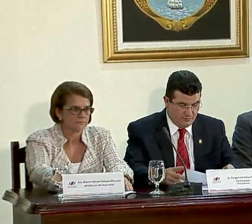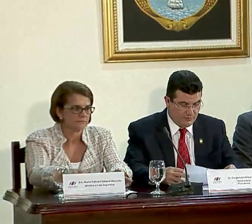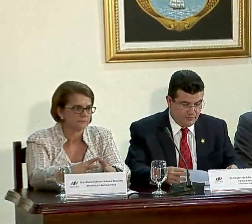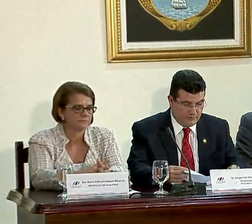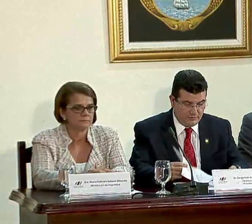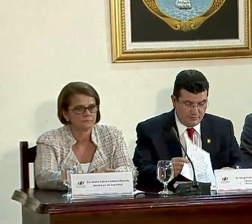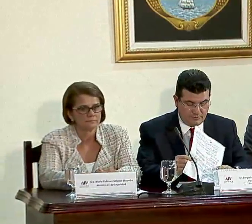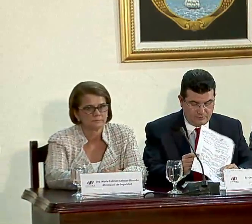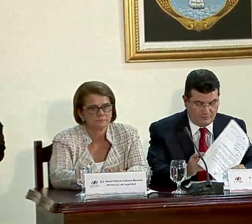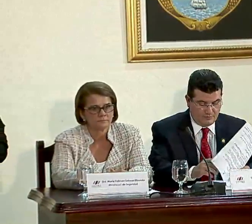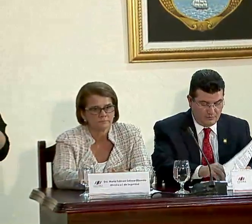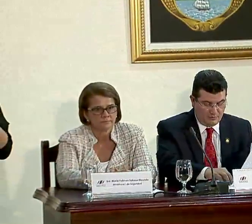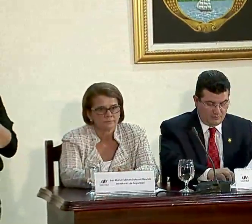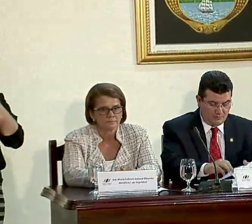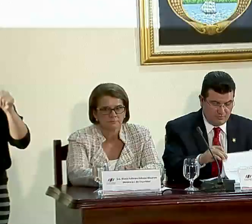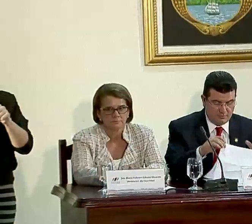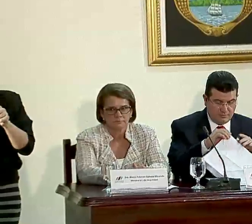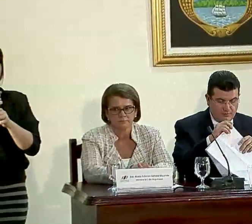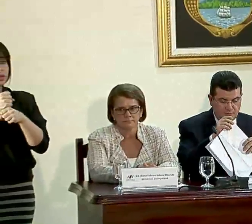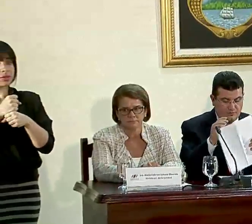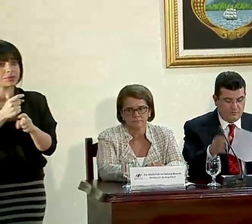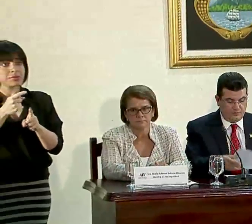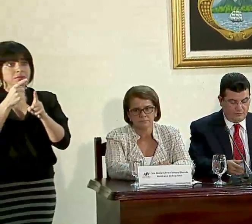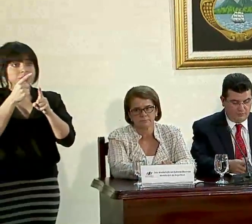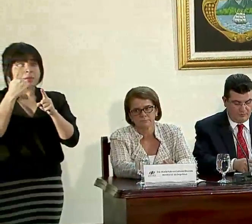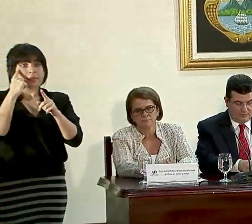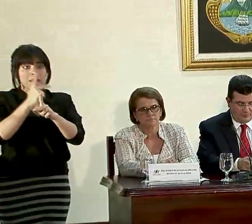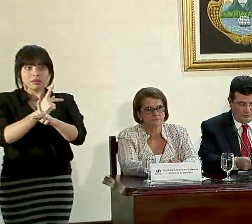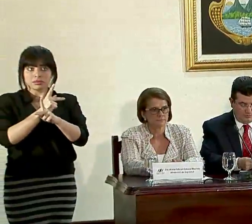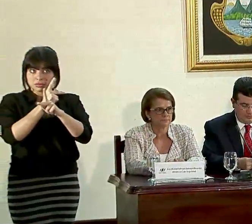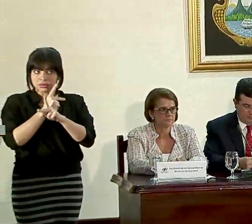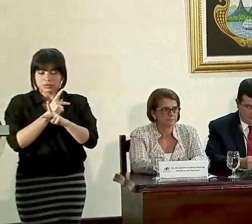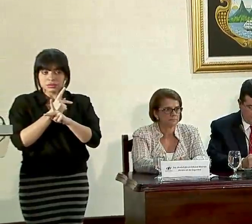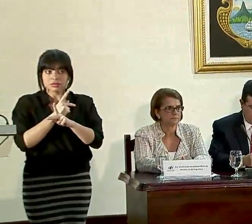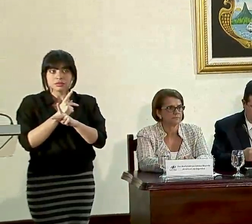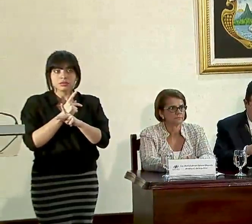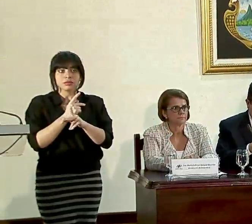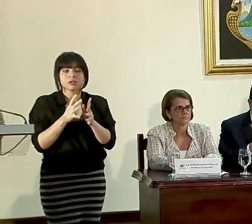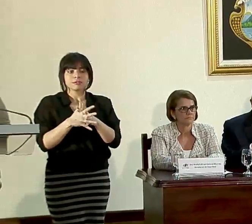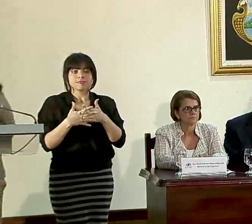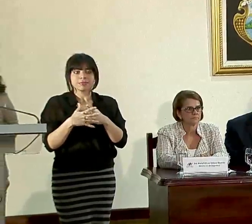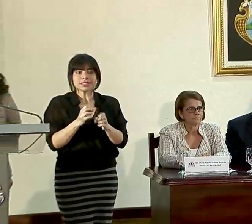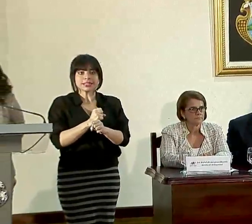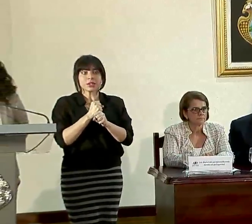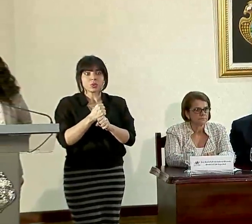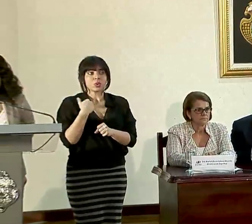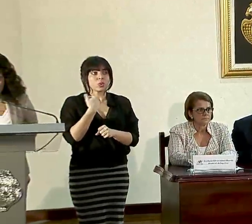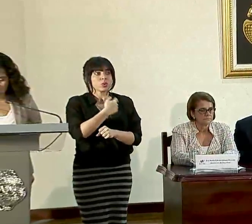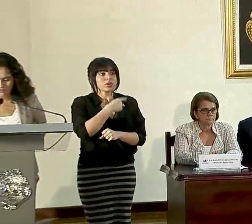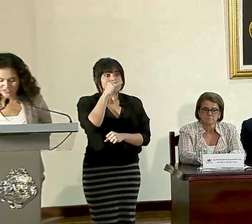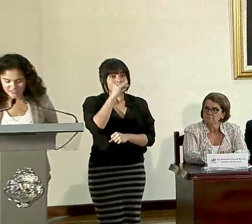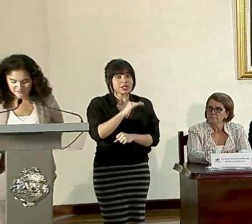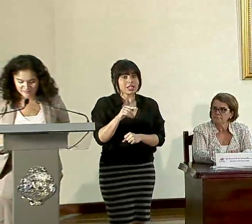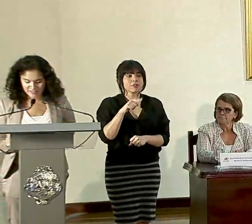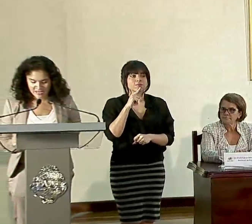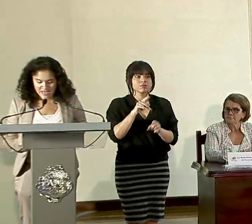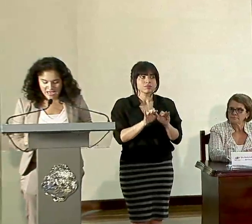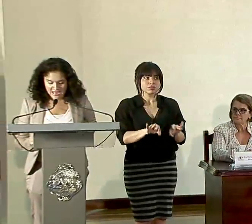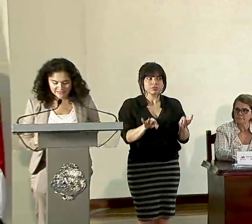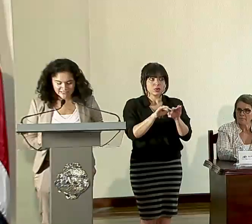saben, todos los esfuerzos que se hagan para proteger y resguardar la seguridad de nuestra niñez es